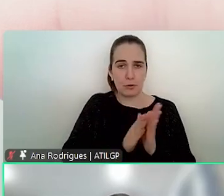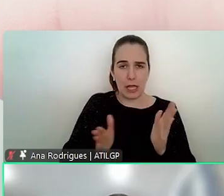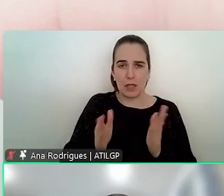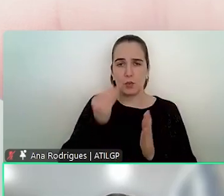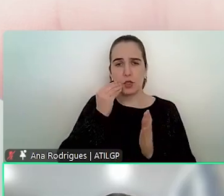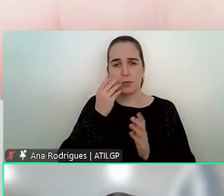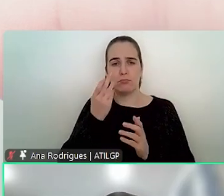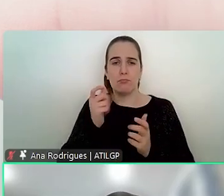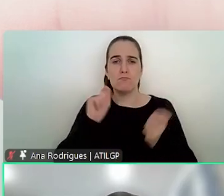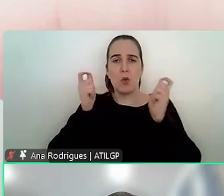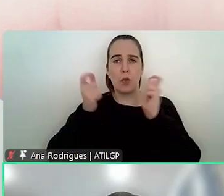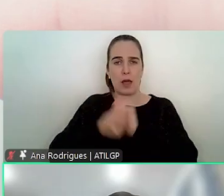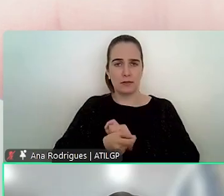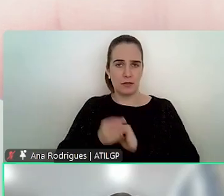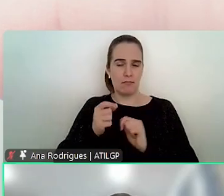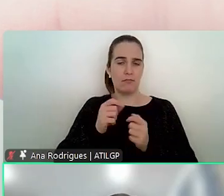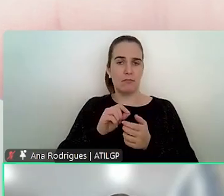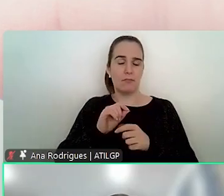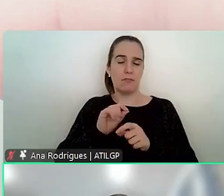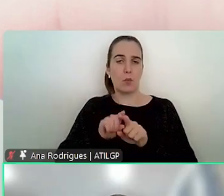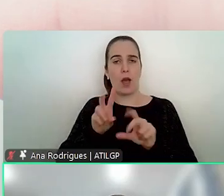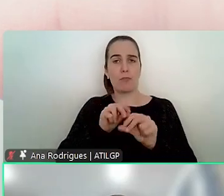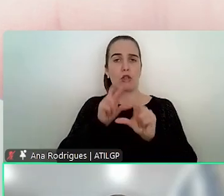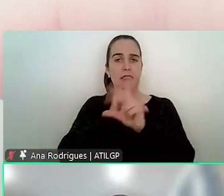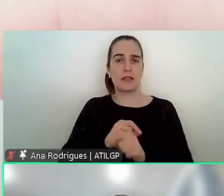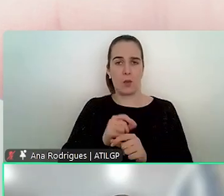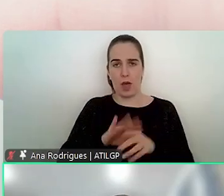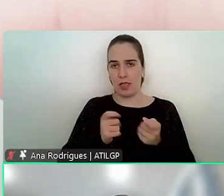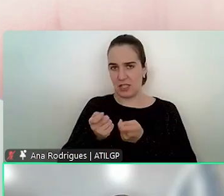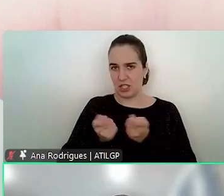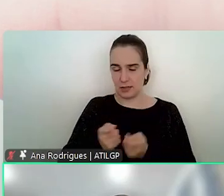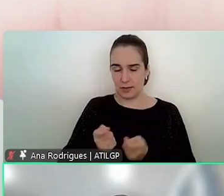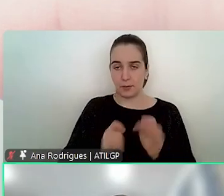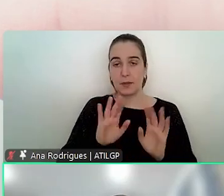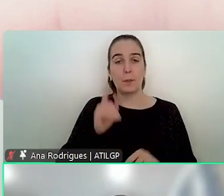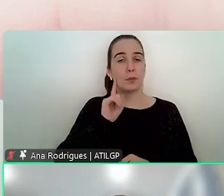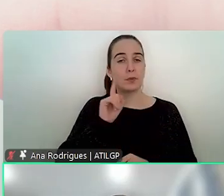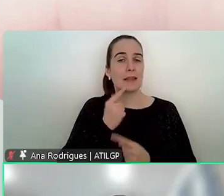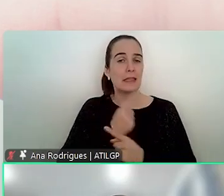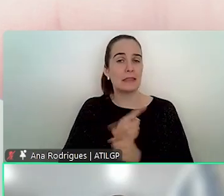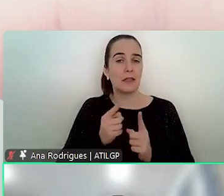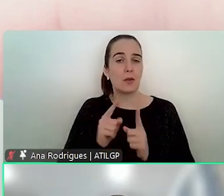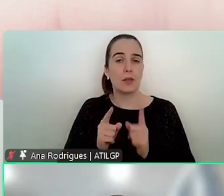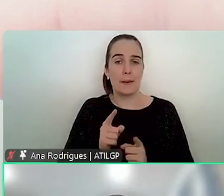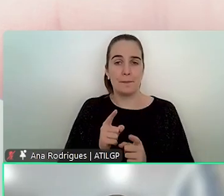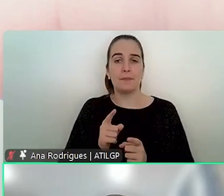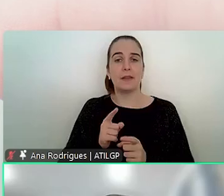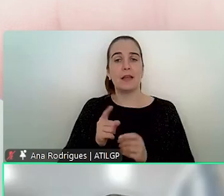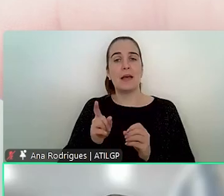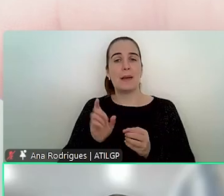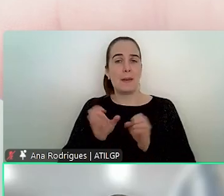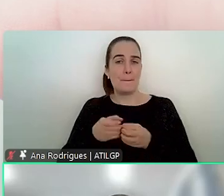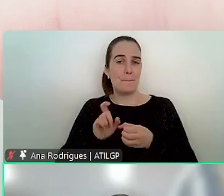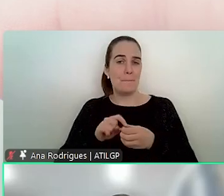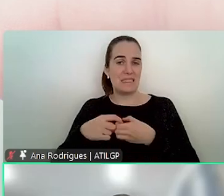e modernização administrativa, é preciso aqui referir o papel da parceria para a administração